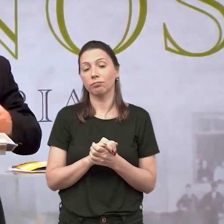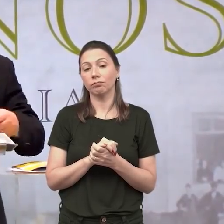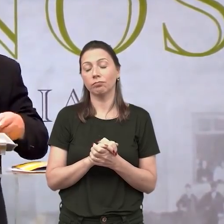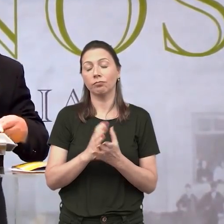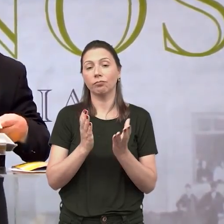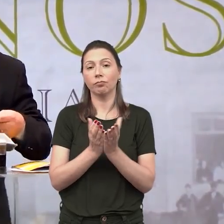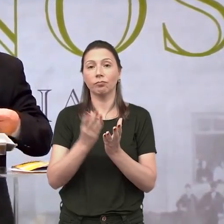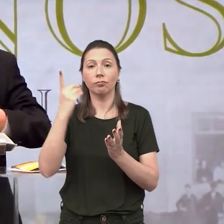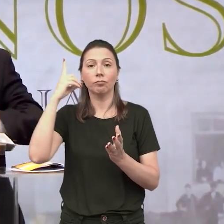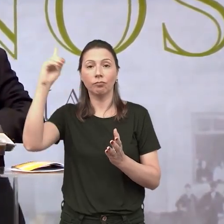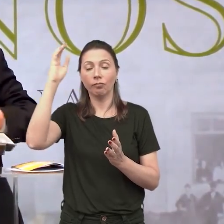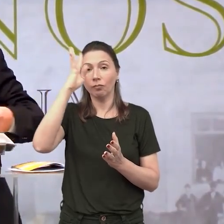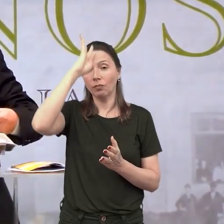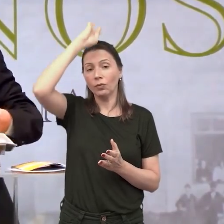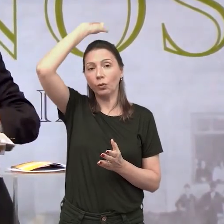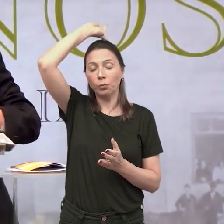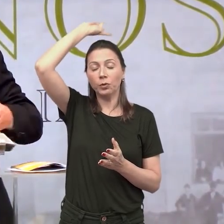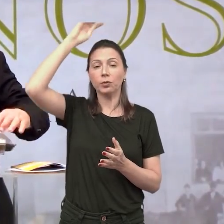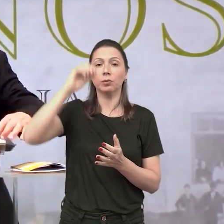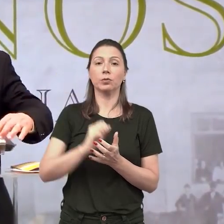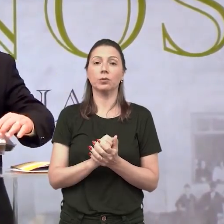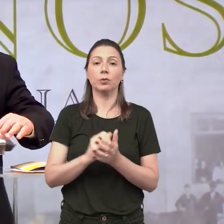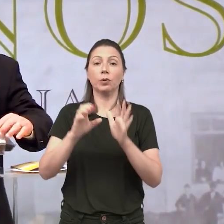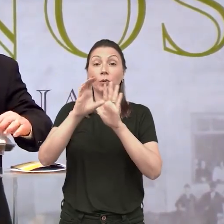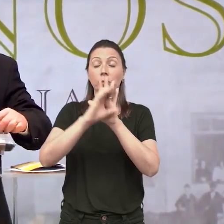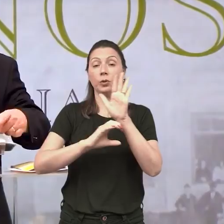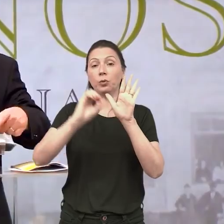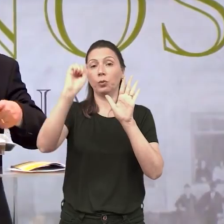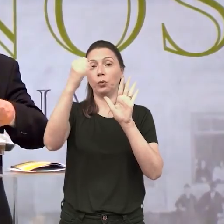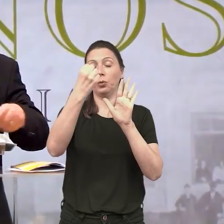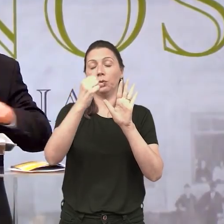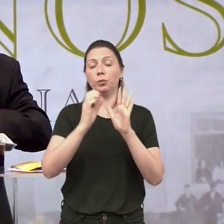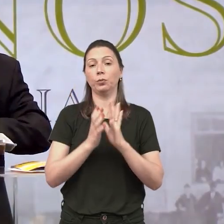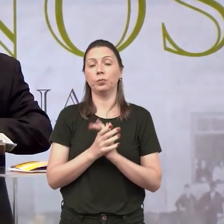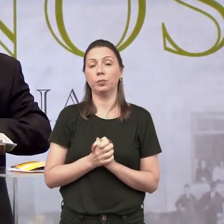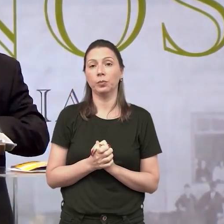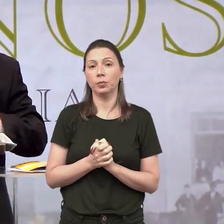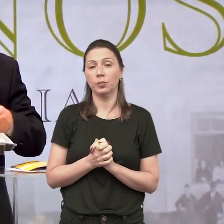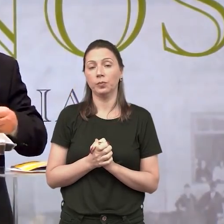Romanos, veja lá, Romanos, capítulo 8.